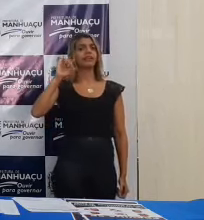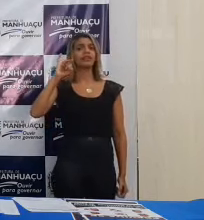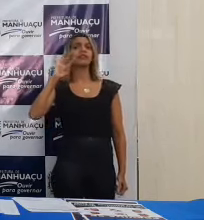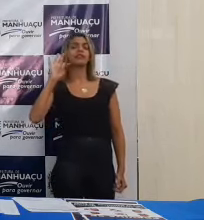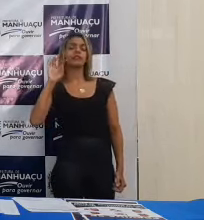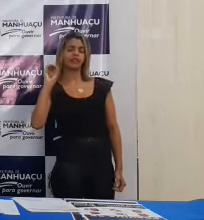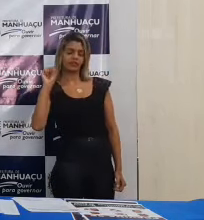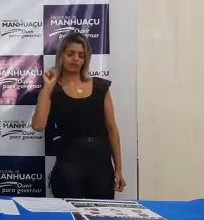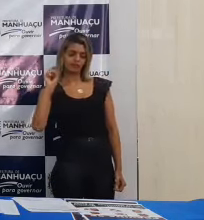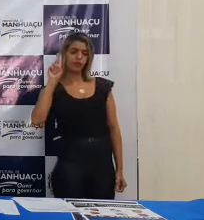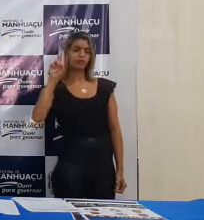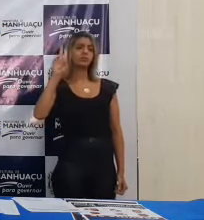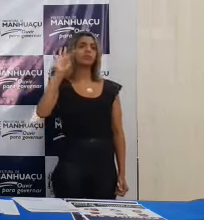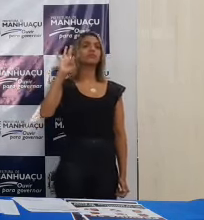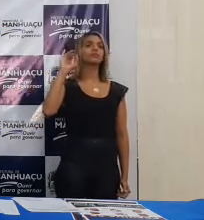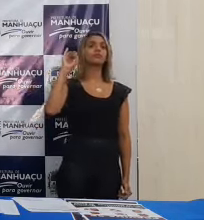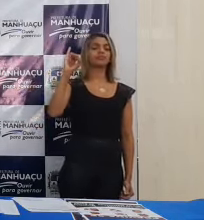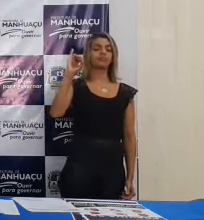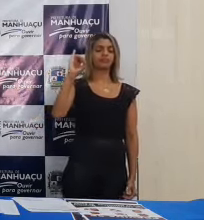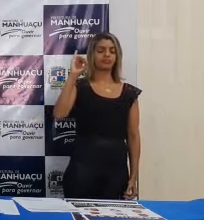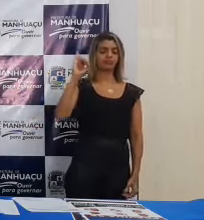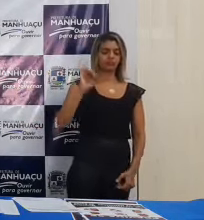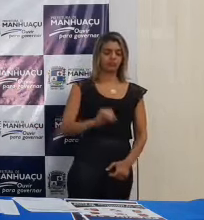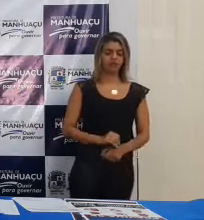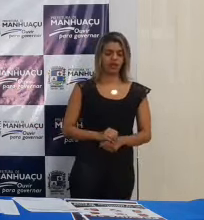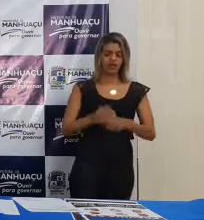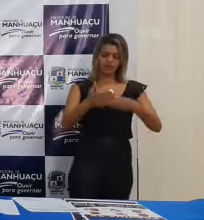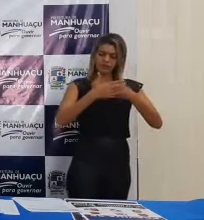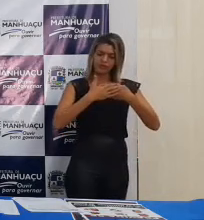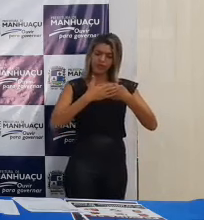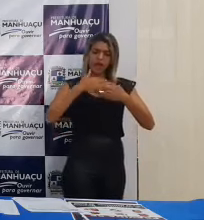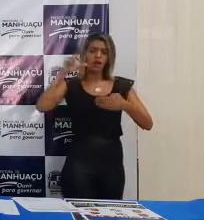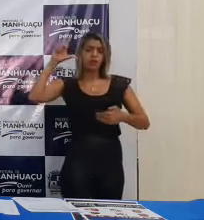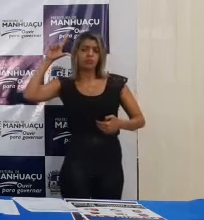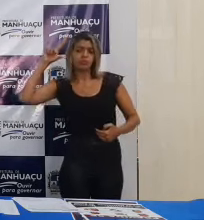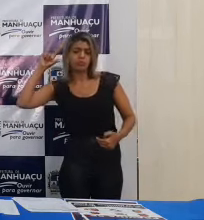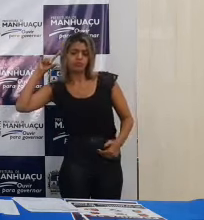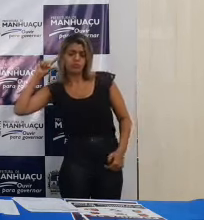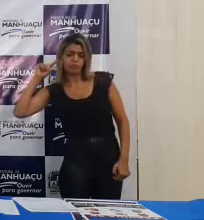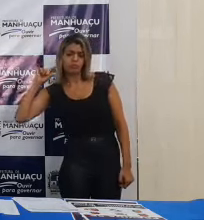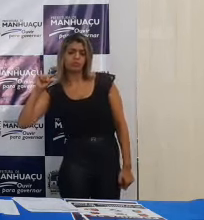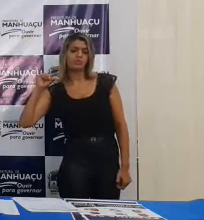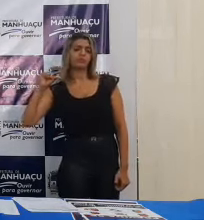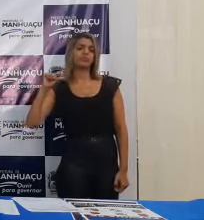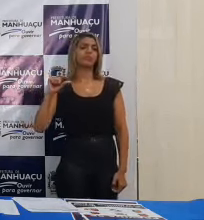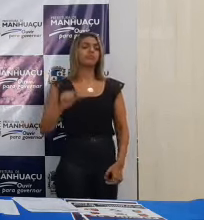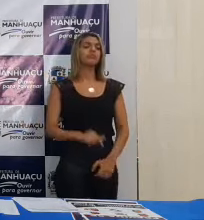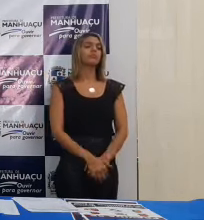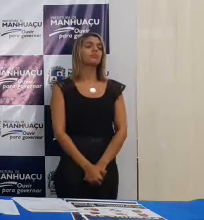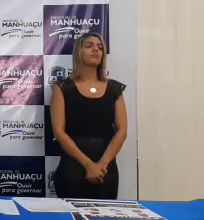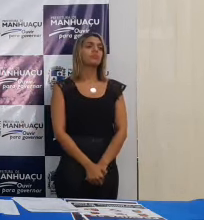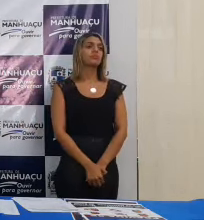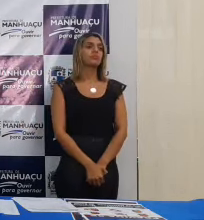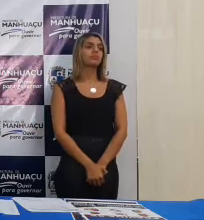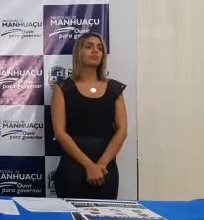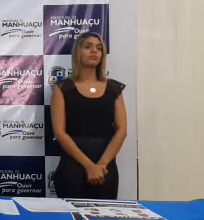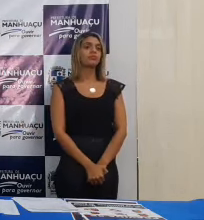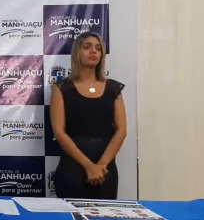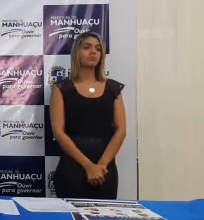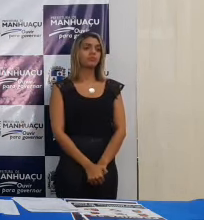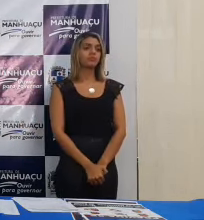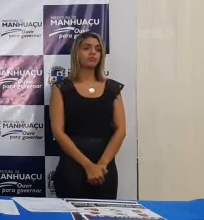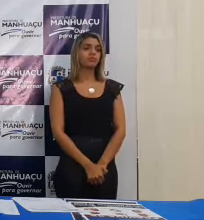clínico geral do hospital, de um primeiro momento de fechar. Após esse período do momento, nós tivemos mais uma, acrescentou mais